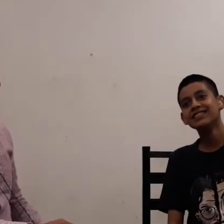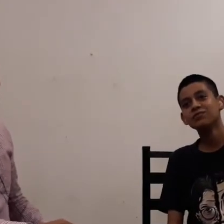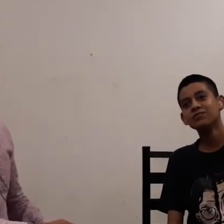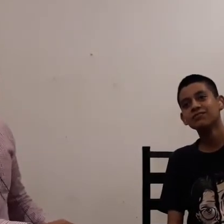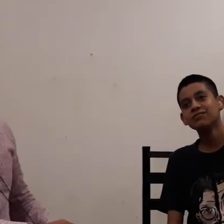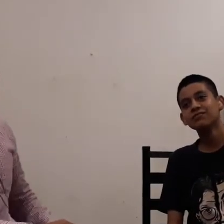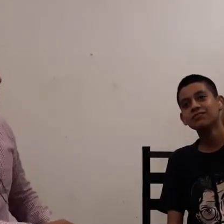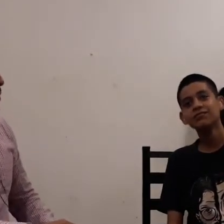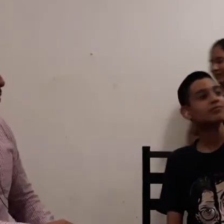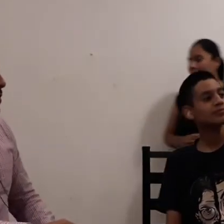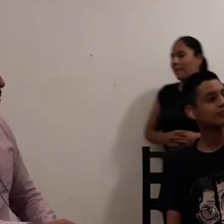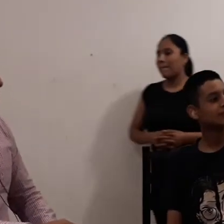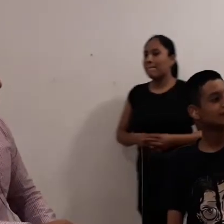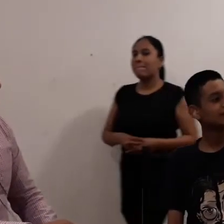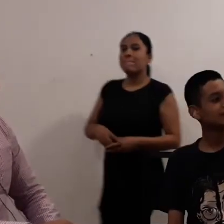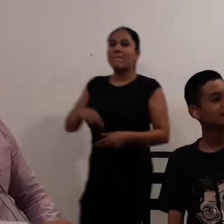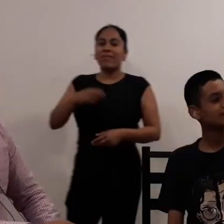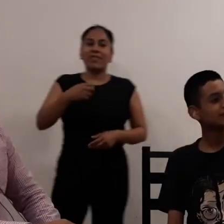Harold.